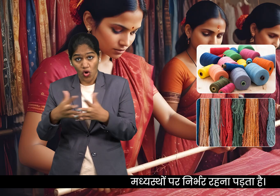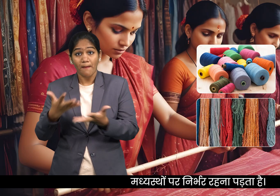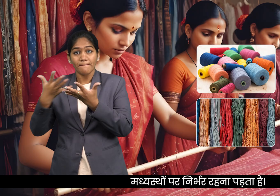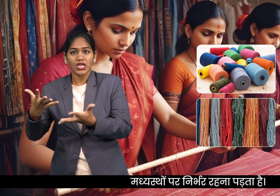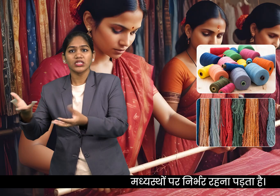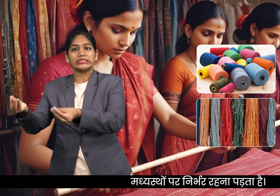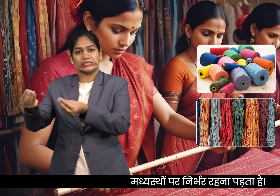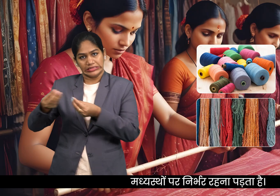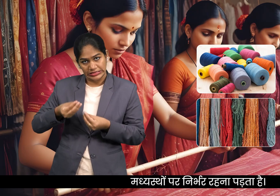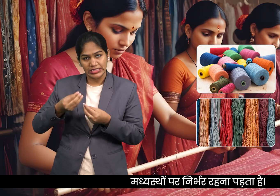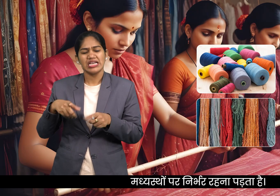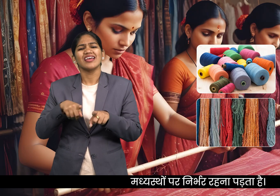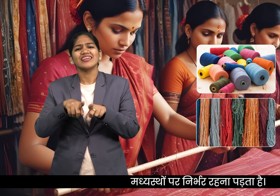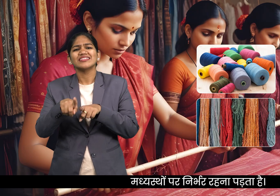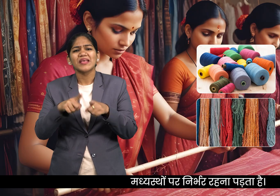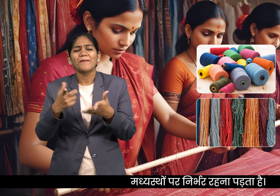है।